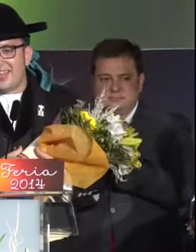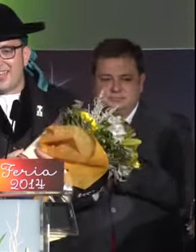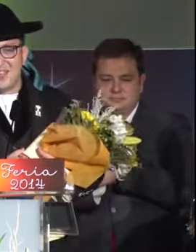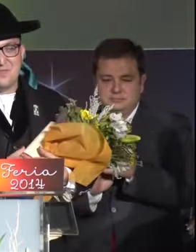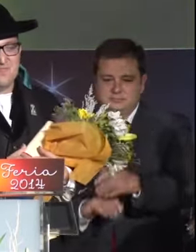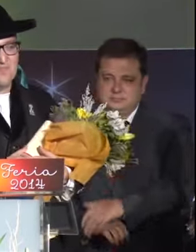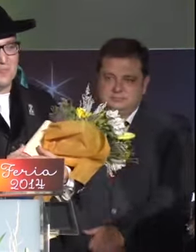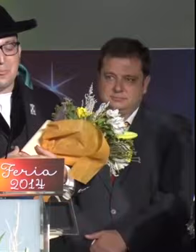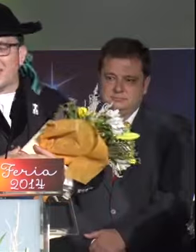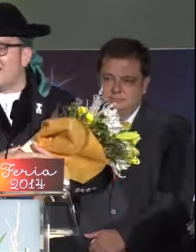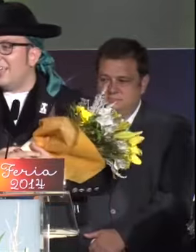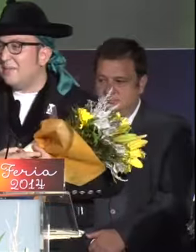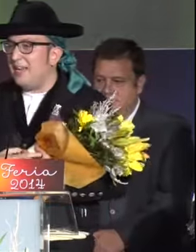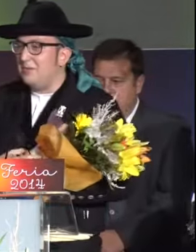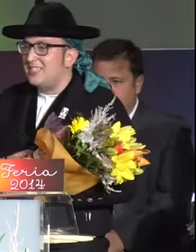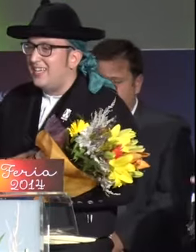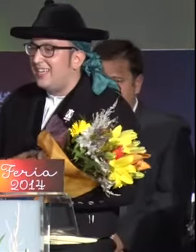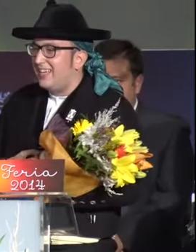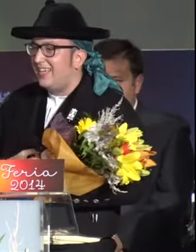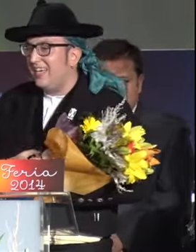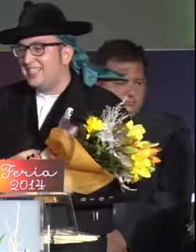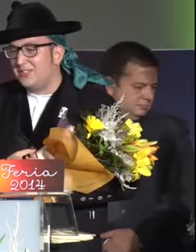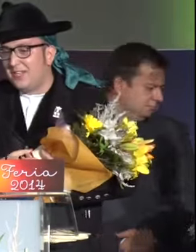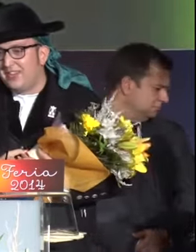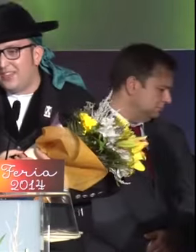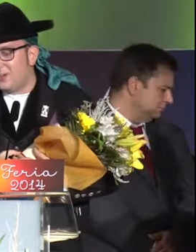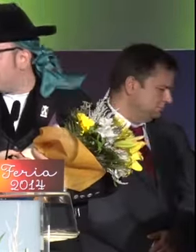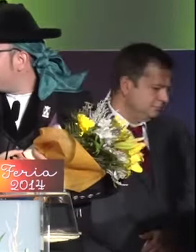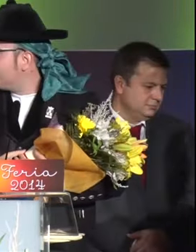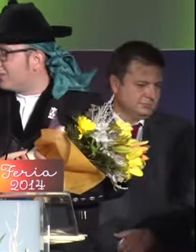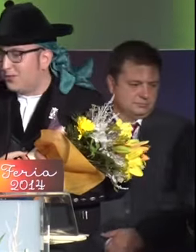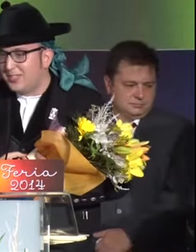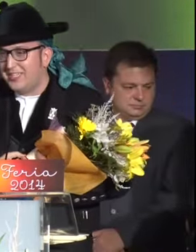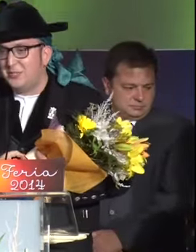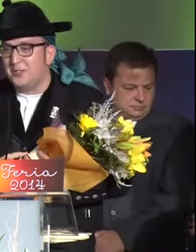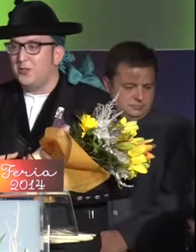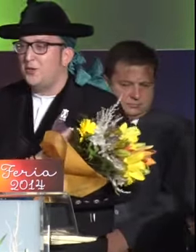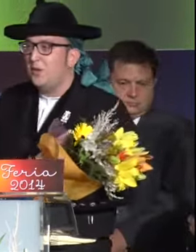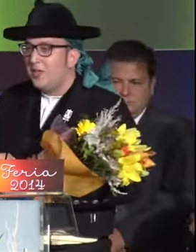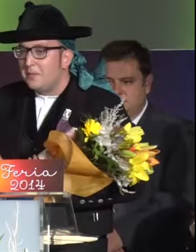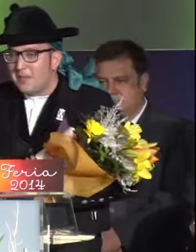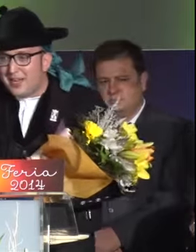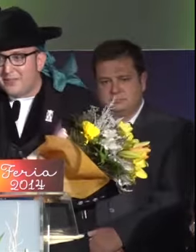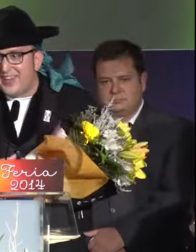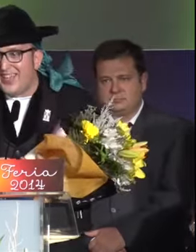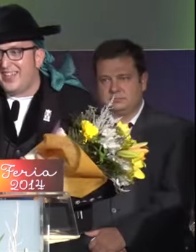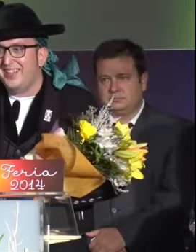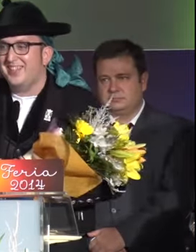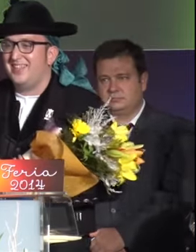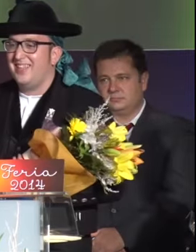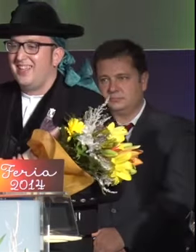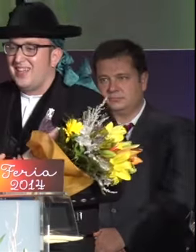La verdad es que esperamos estar a las alturas de las circunstancias todos los seis y sobre todo ¡viva la